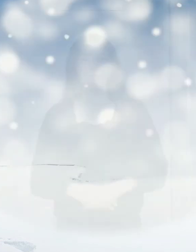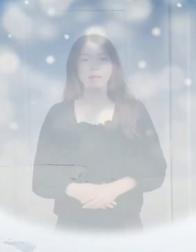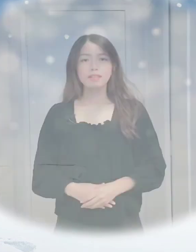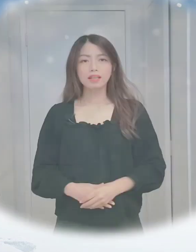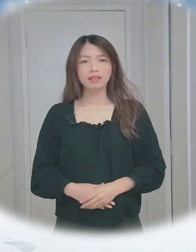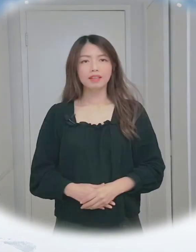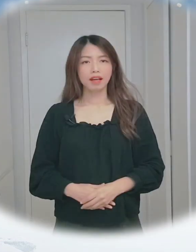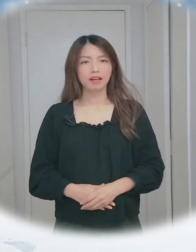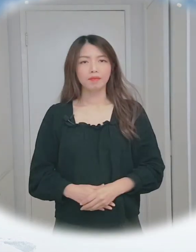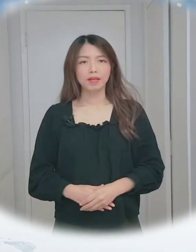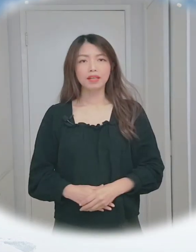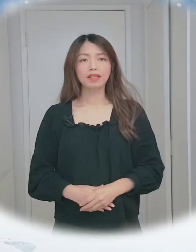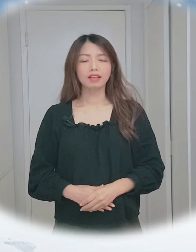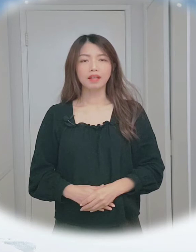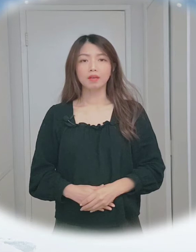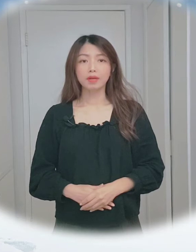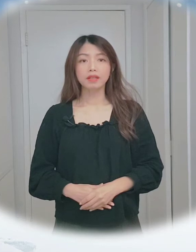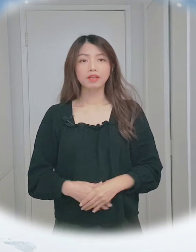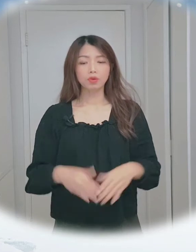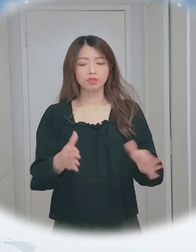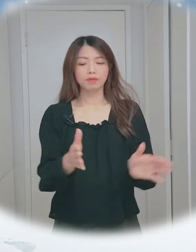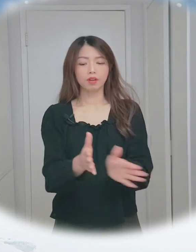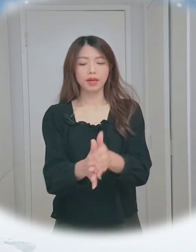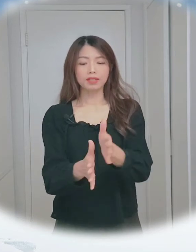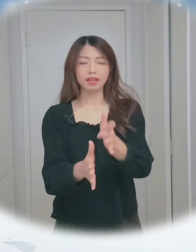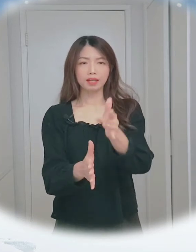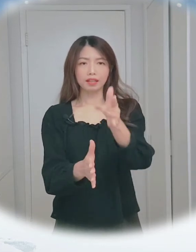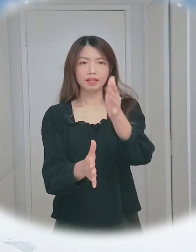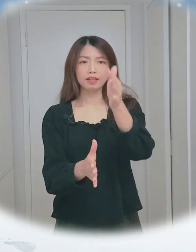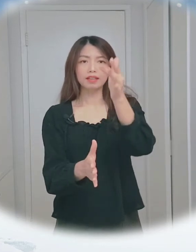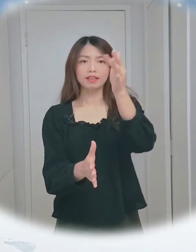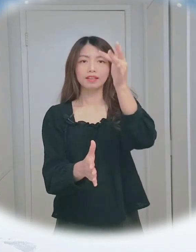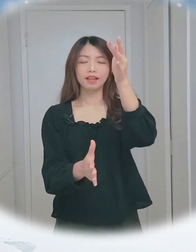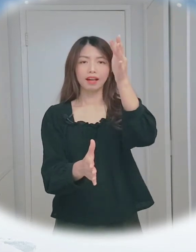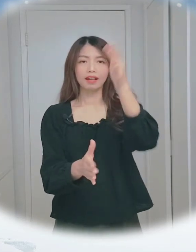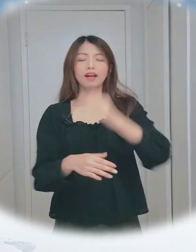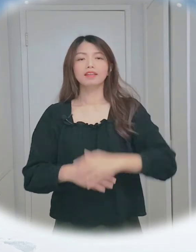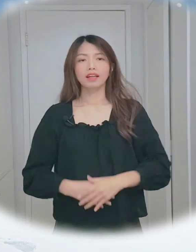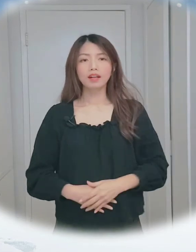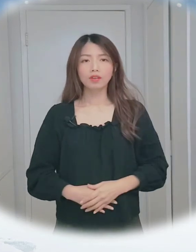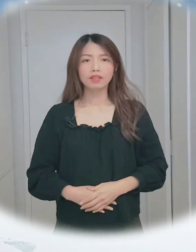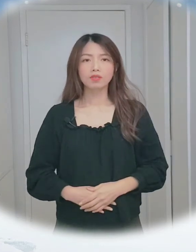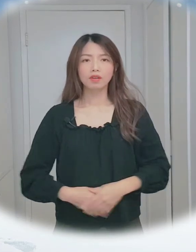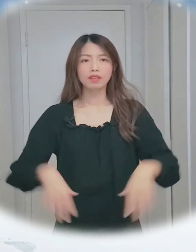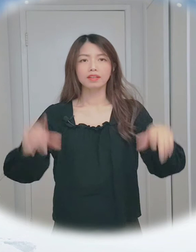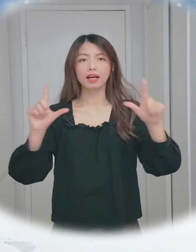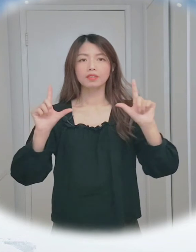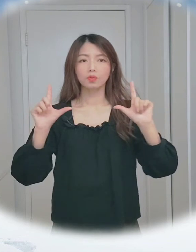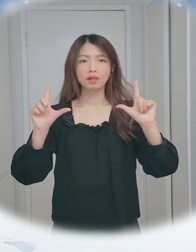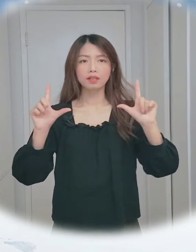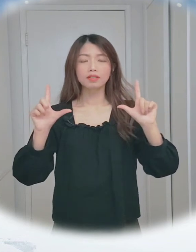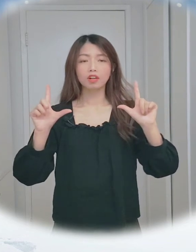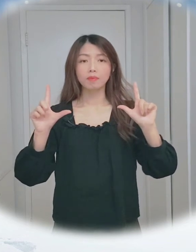돼요. 반짝이는 날 반짝이는 날 빛나다 수어 해주시면 돼요. 반짝이는 날 날이라고 하는 뜻의 수어는